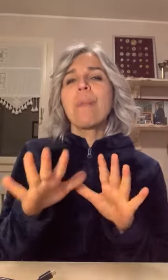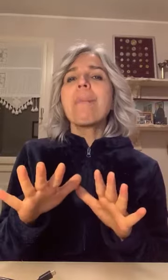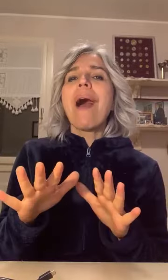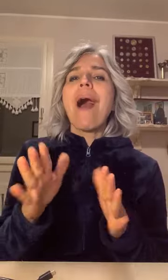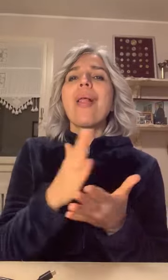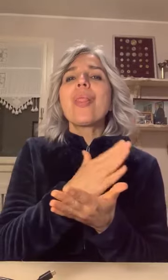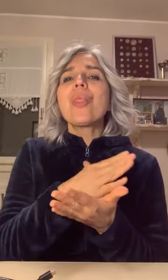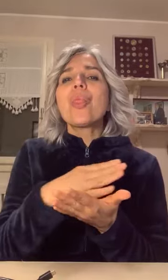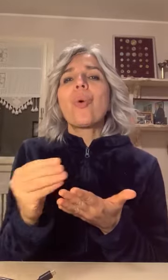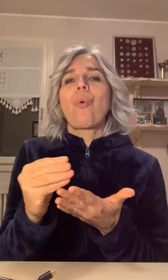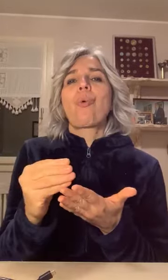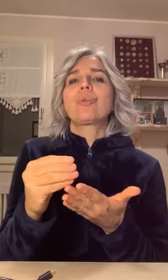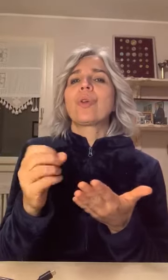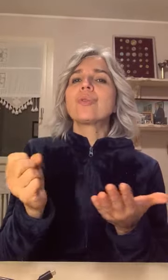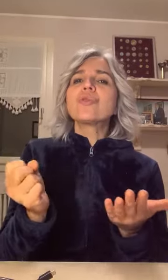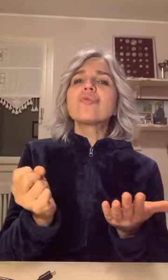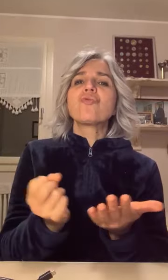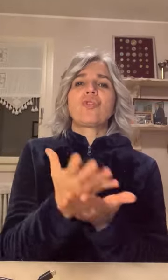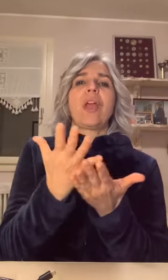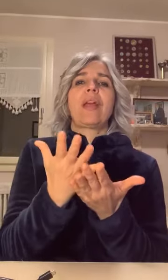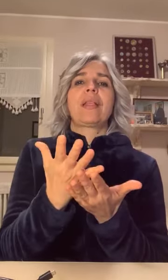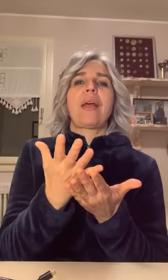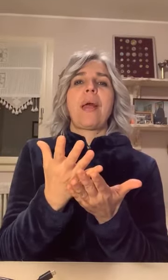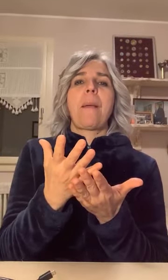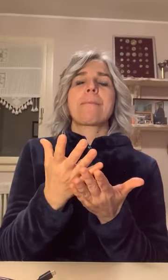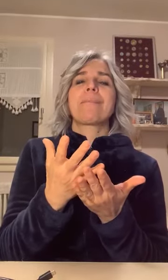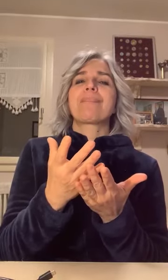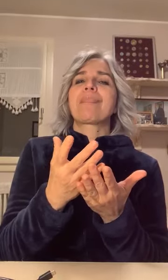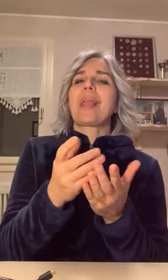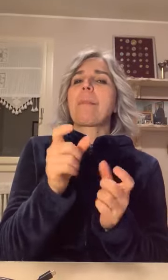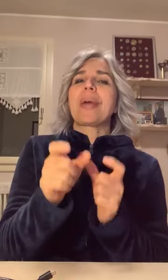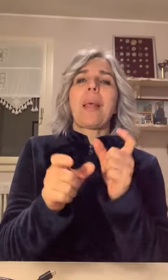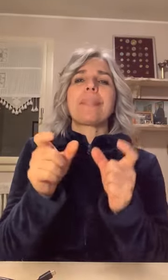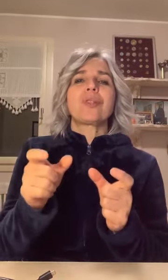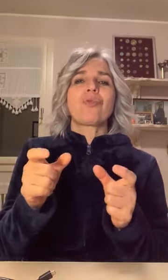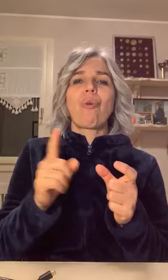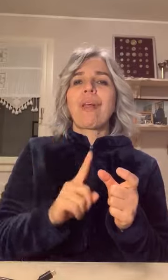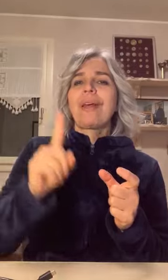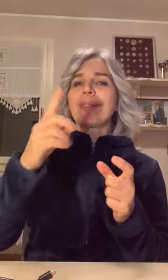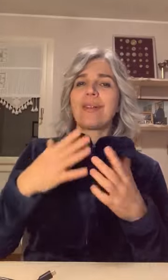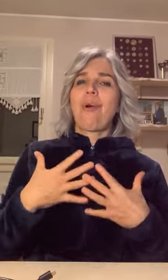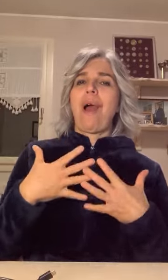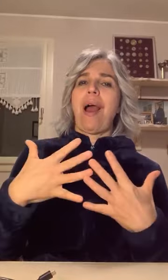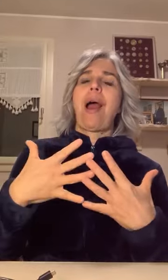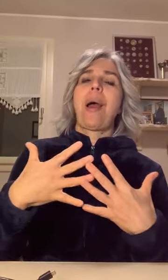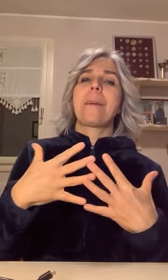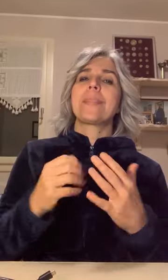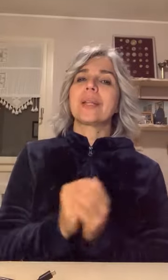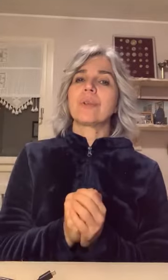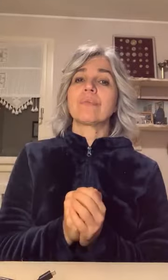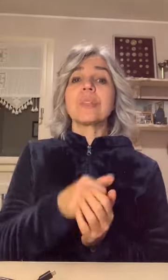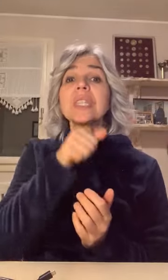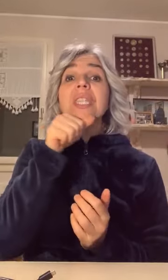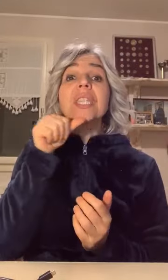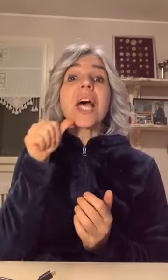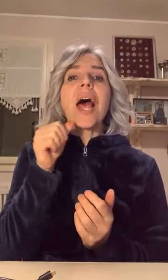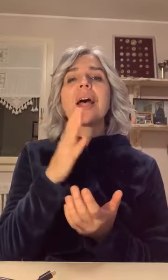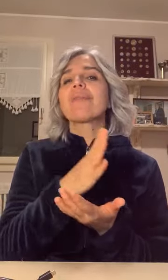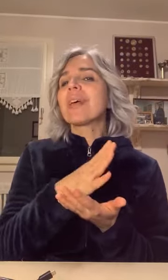amano Dio. Anche in questa situazione che noi stiamo vedendo ci sono molte cose che stanno cooperando per il bene,